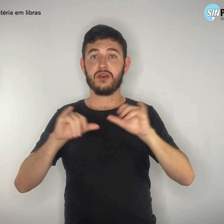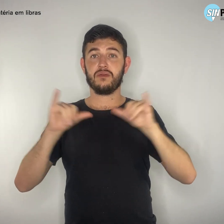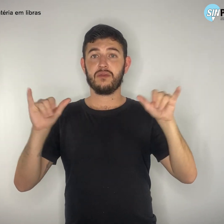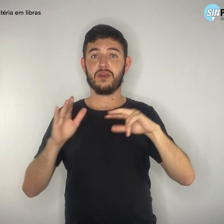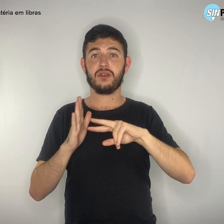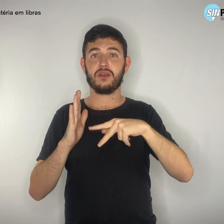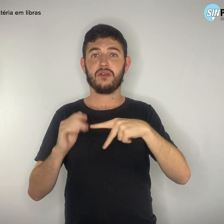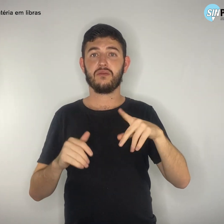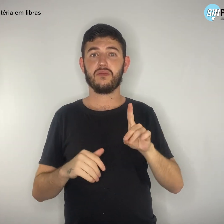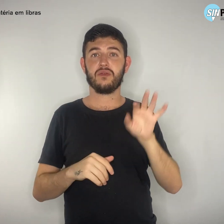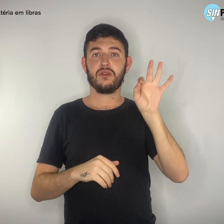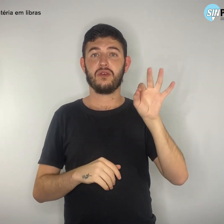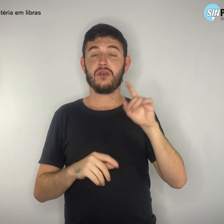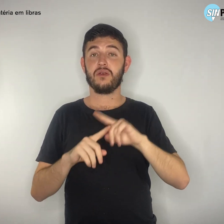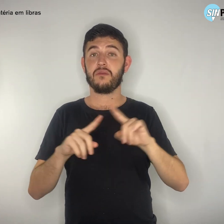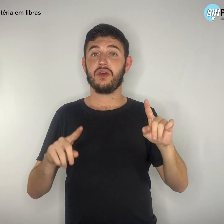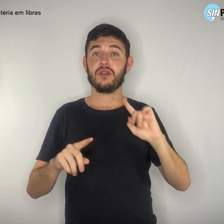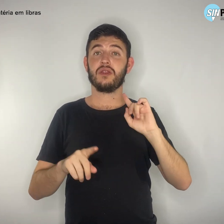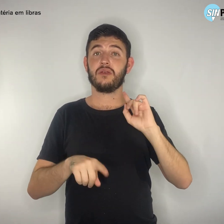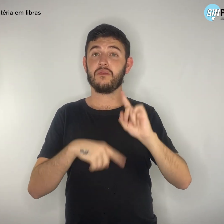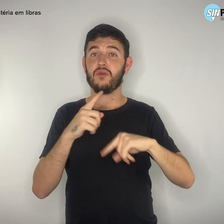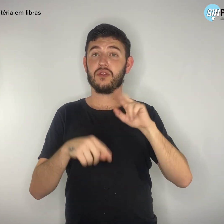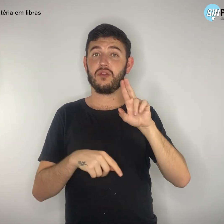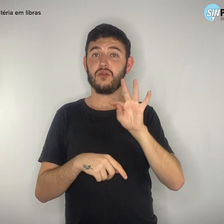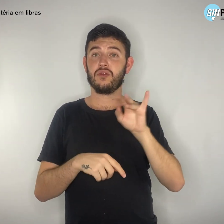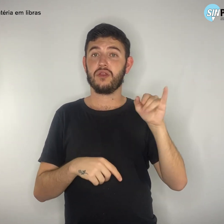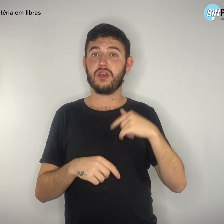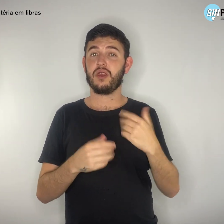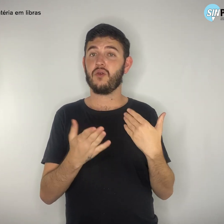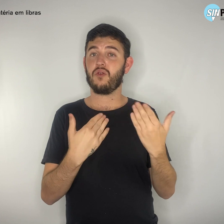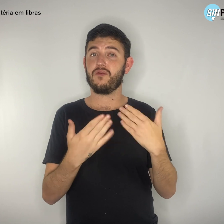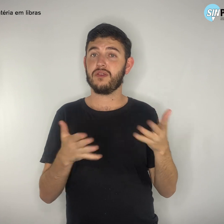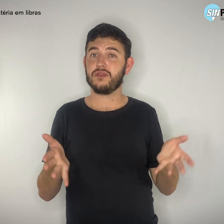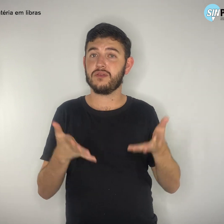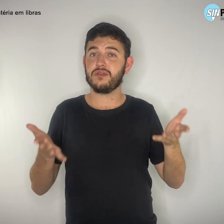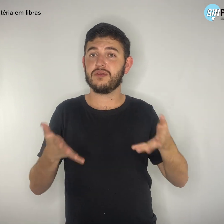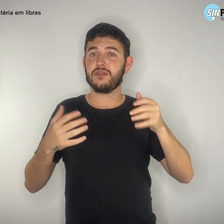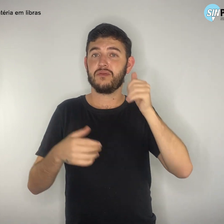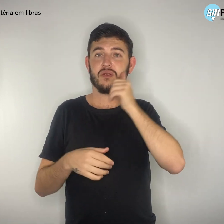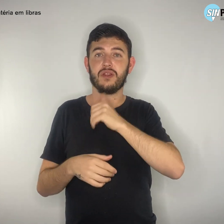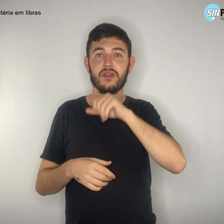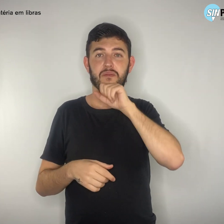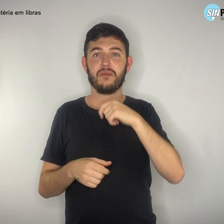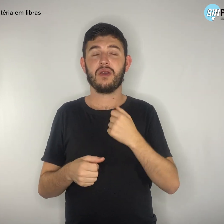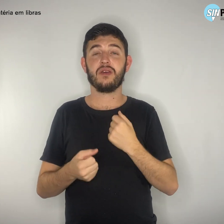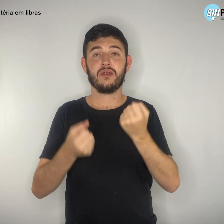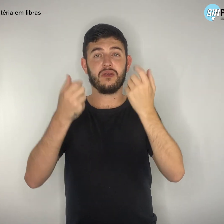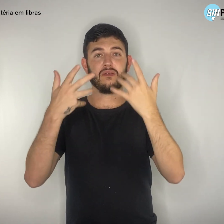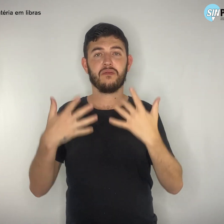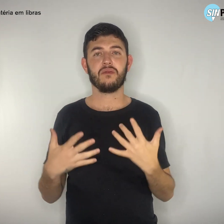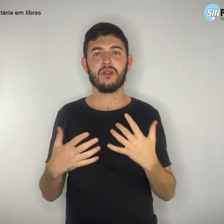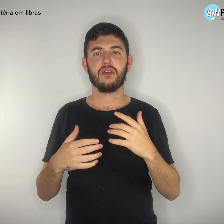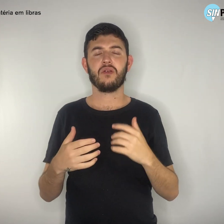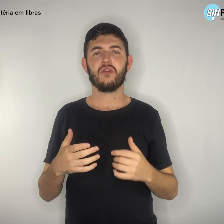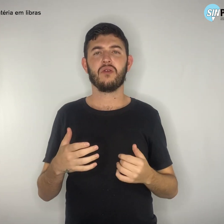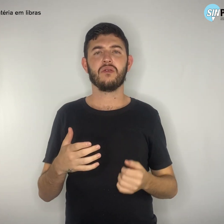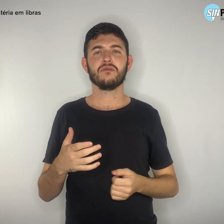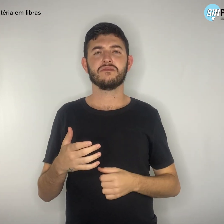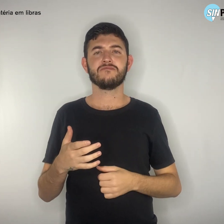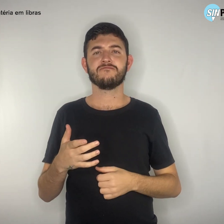na UTI, conversando e estimulando a mãe, ela comentou Puxa mãe, vai ter